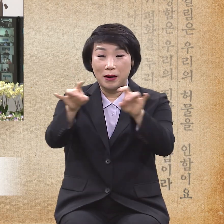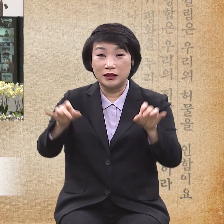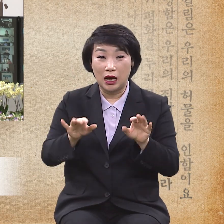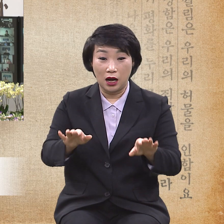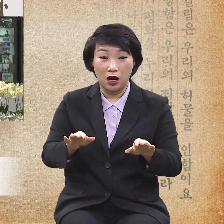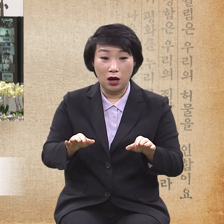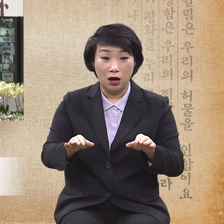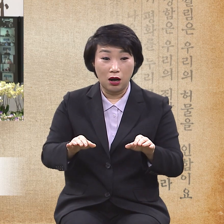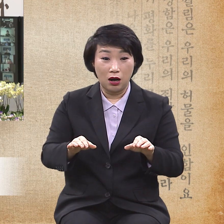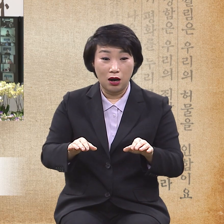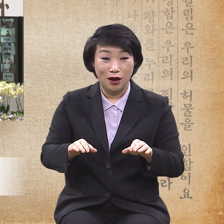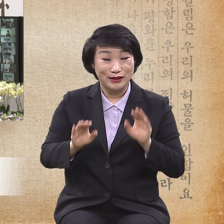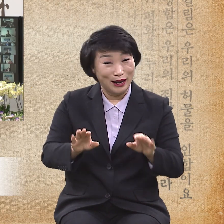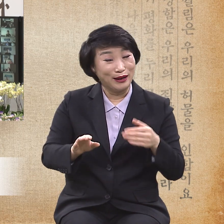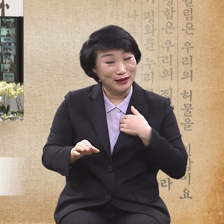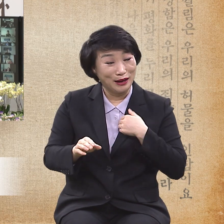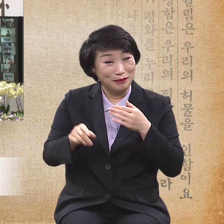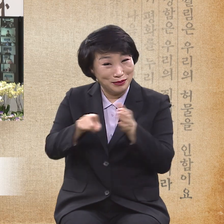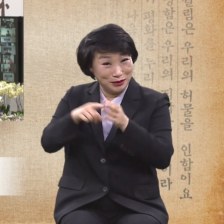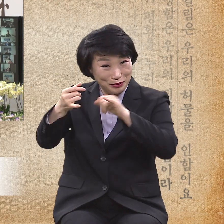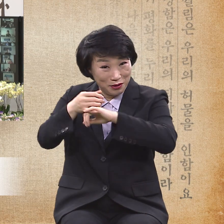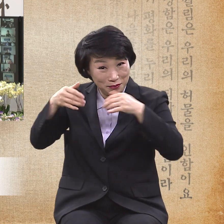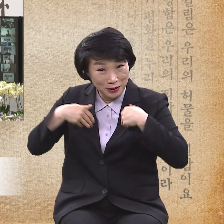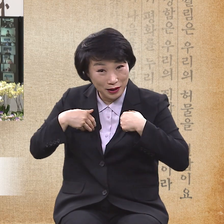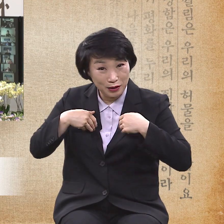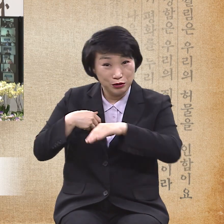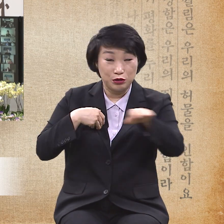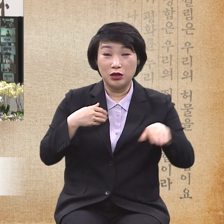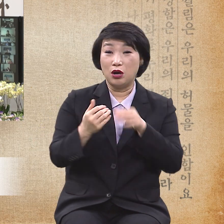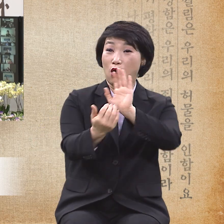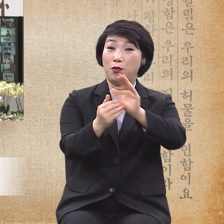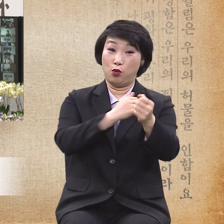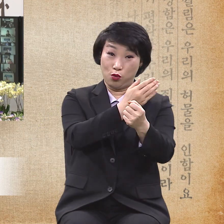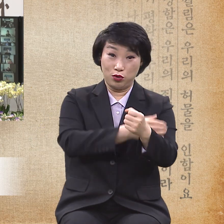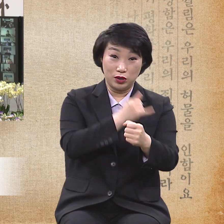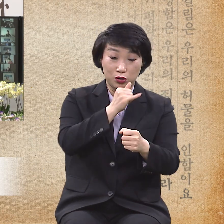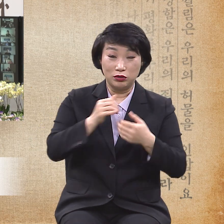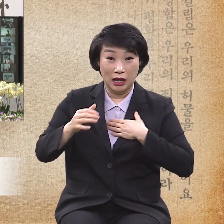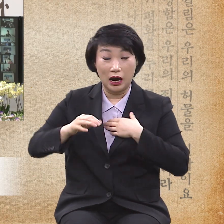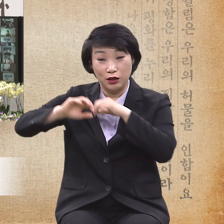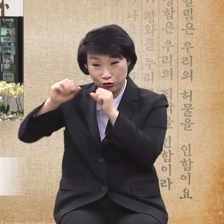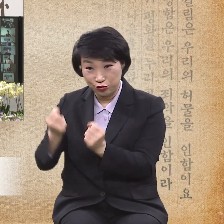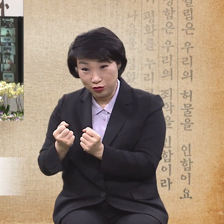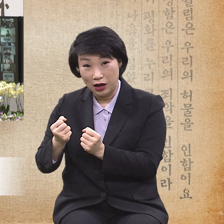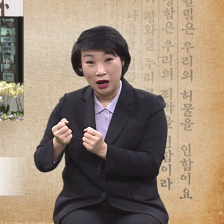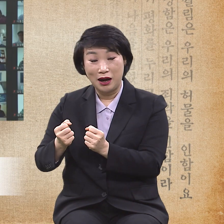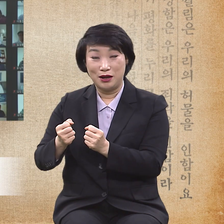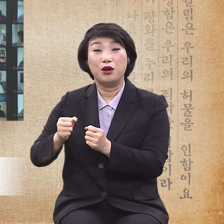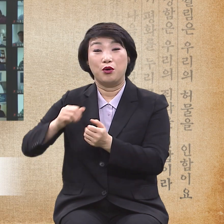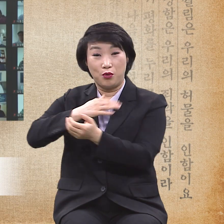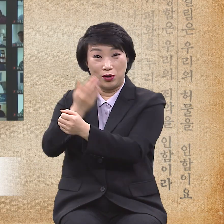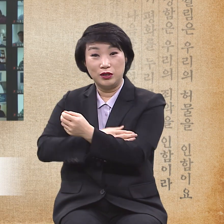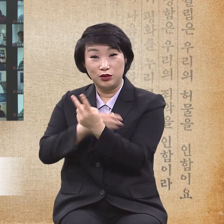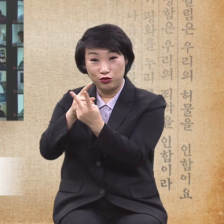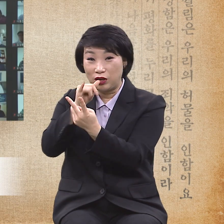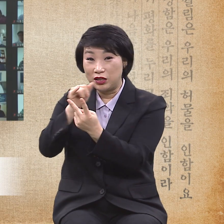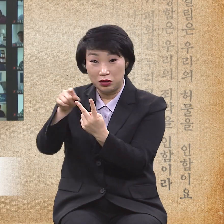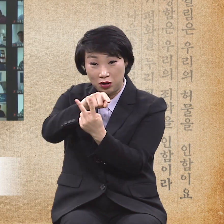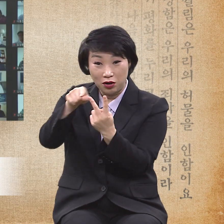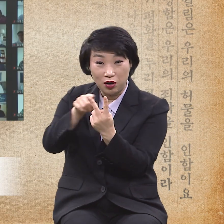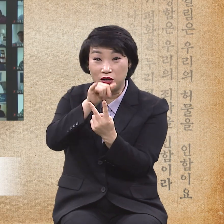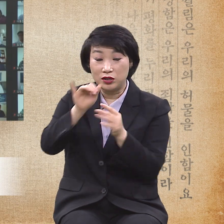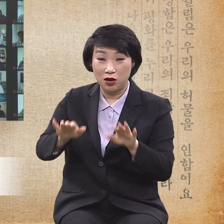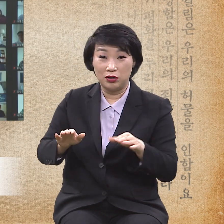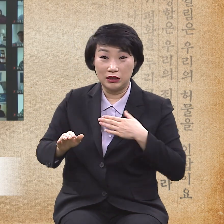안 믿을 수 있어. 우리는 거부할 권리가 있고 수용할 권리가 있어. 내가